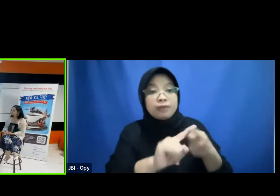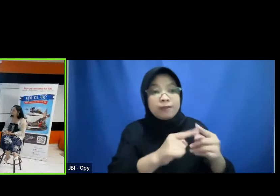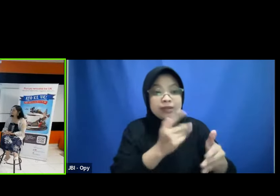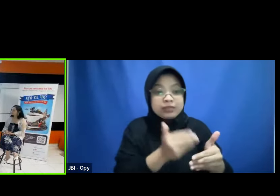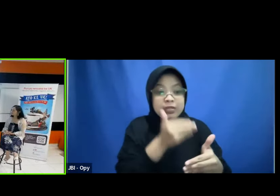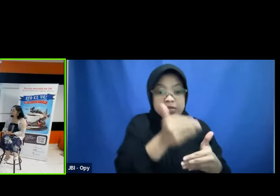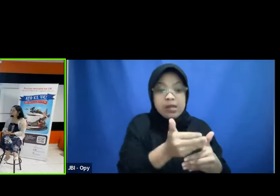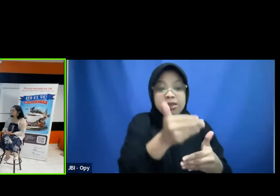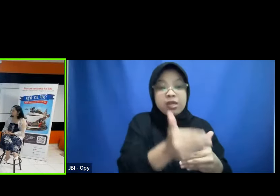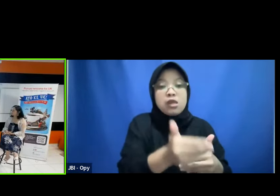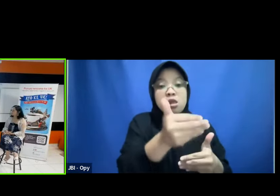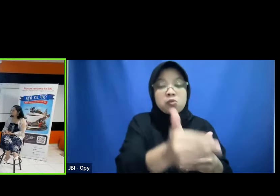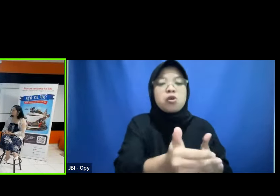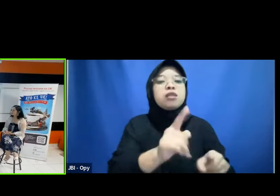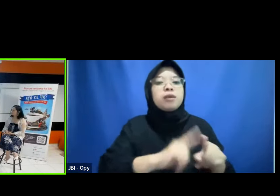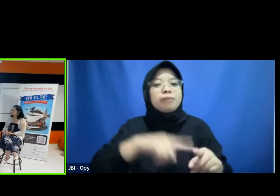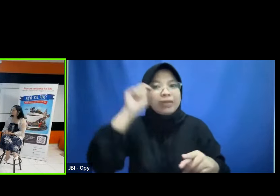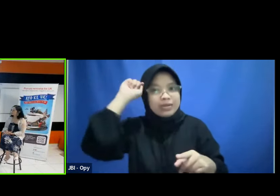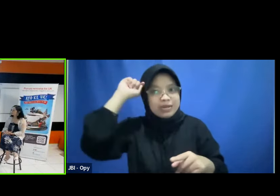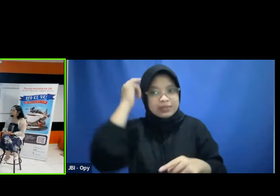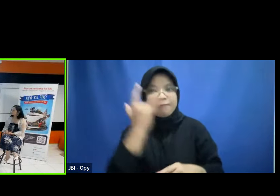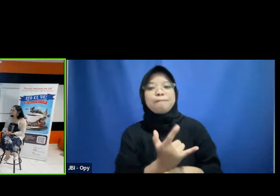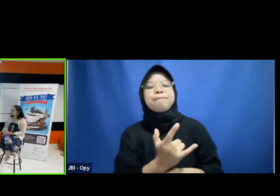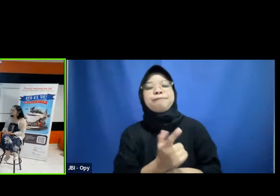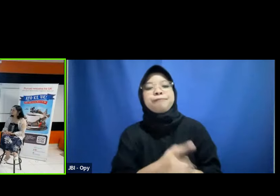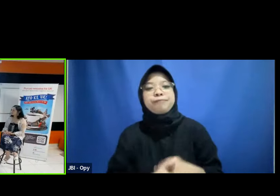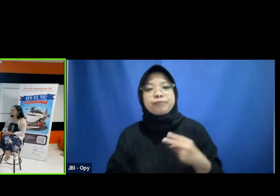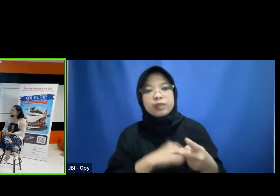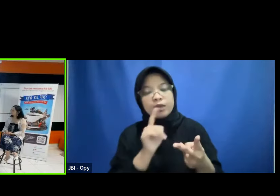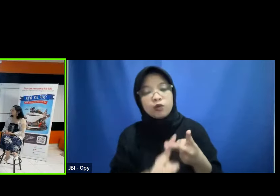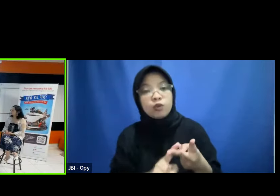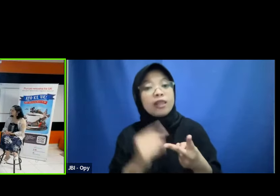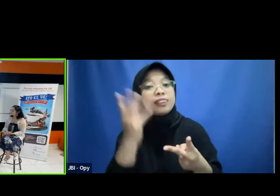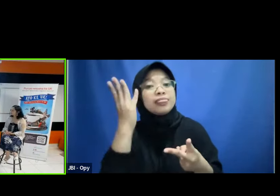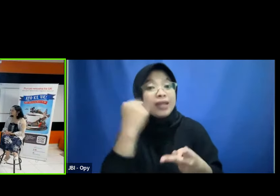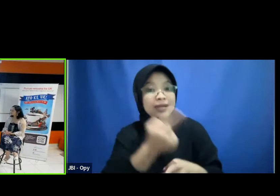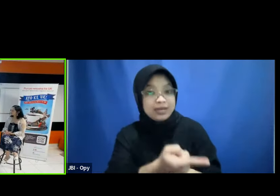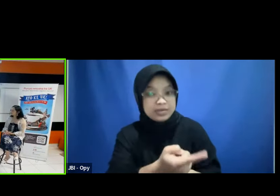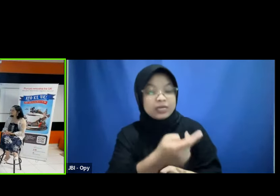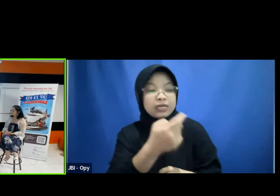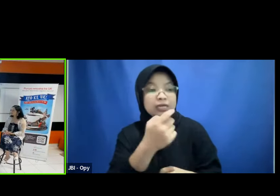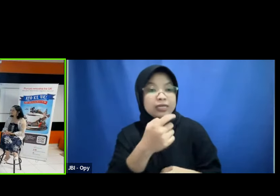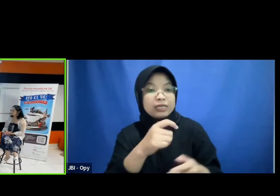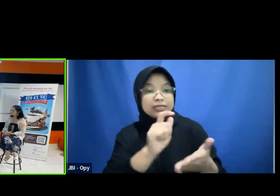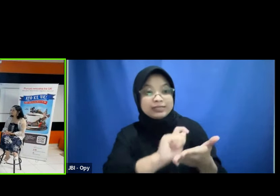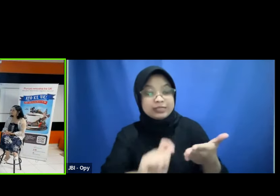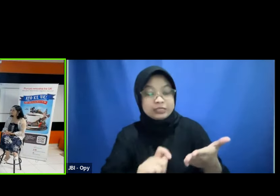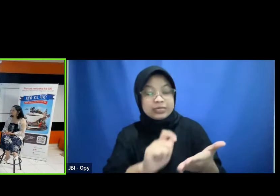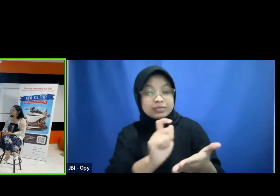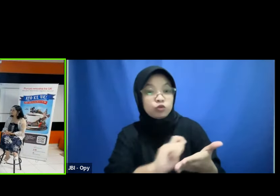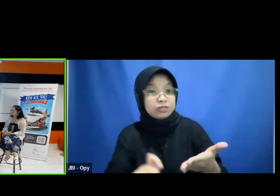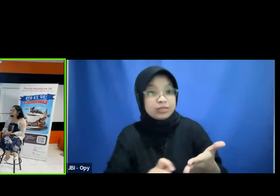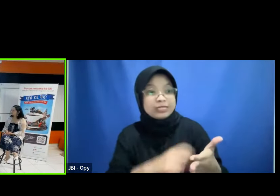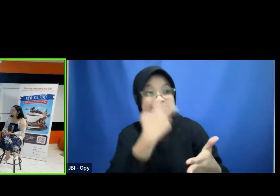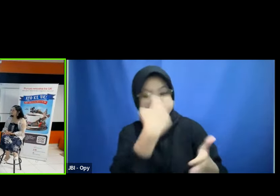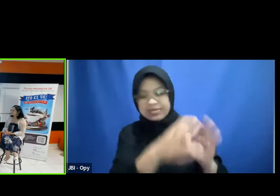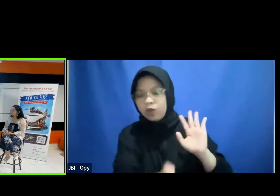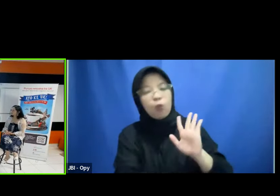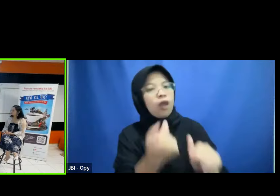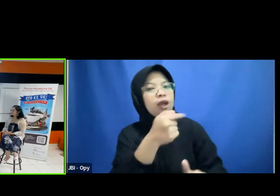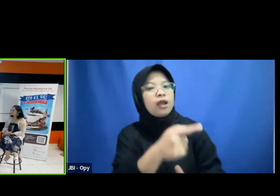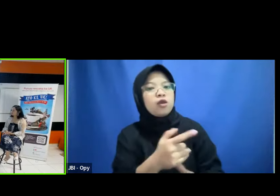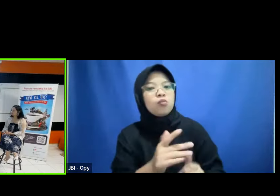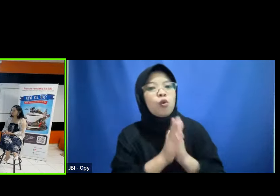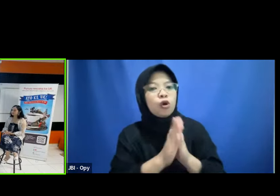ya Tapi tetap balik ke sana yang kedua e tadi benar kita cek lagi kita kalau saya sih usulnya teman-teman